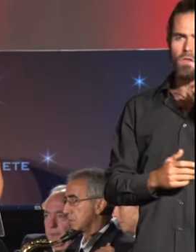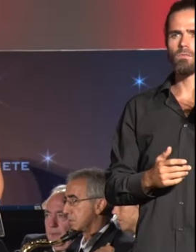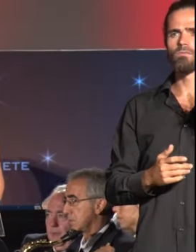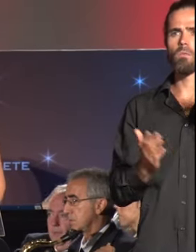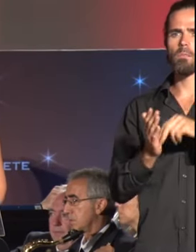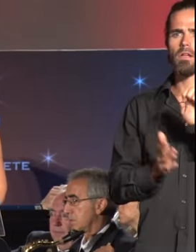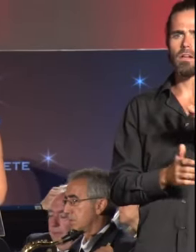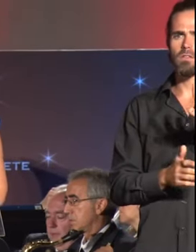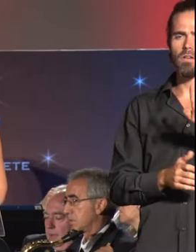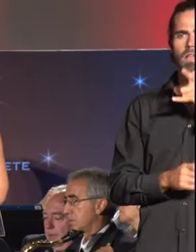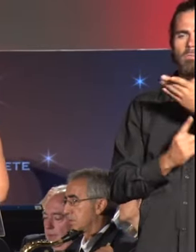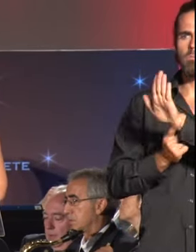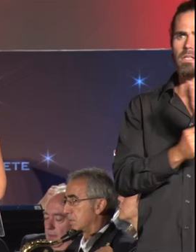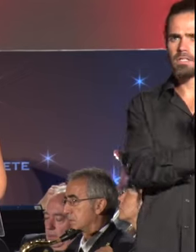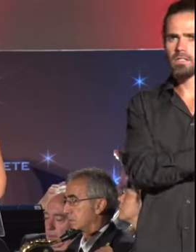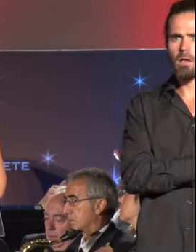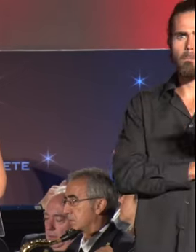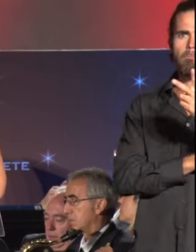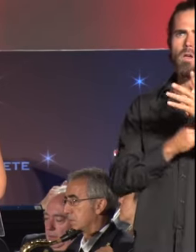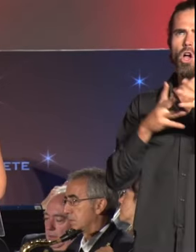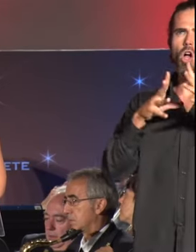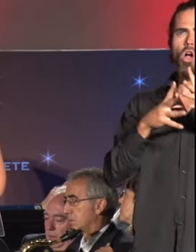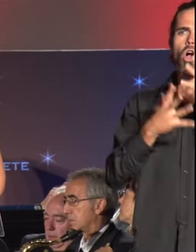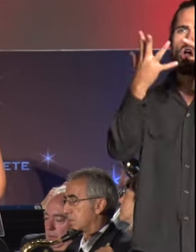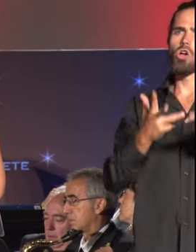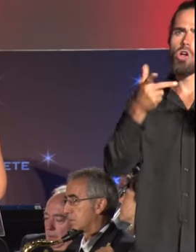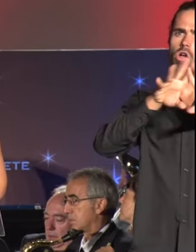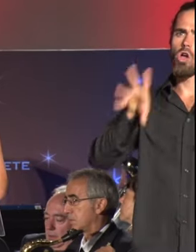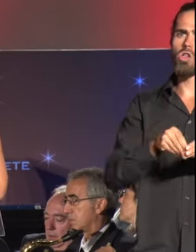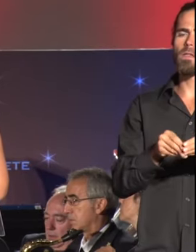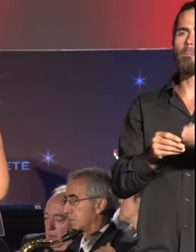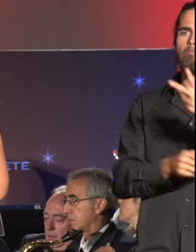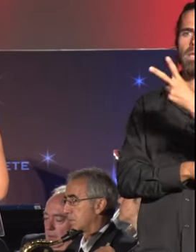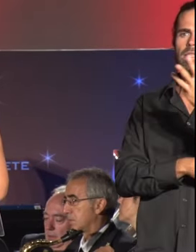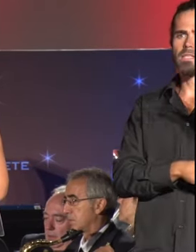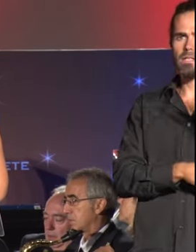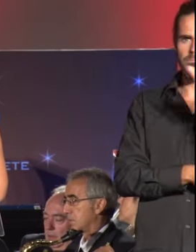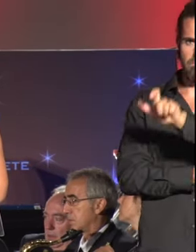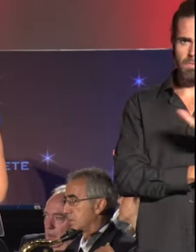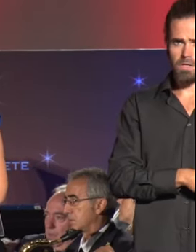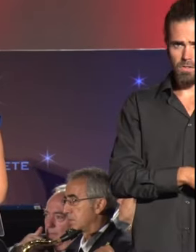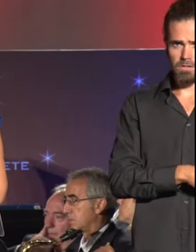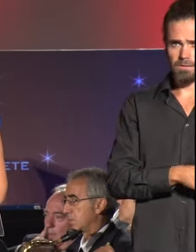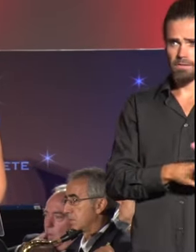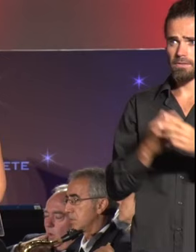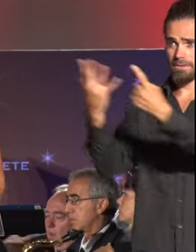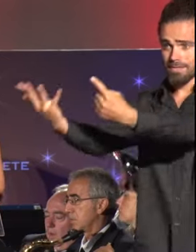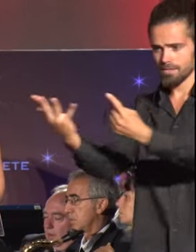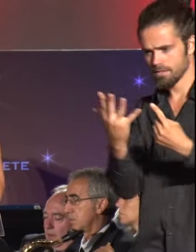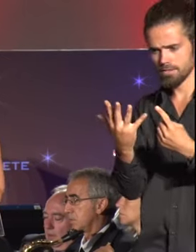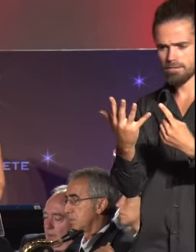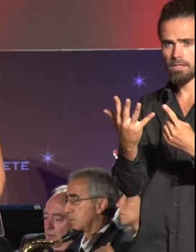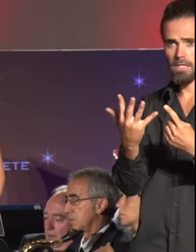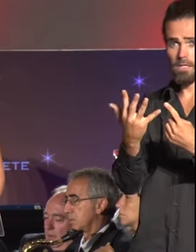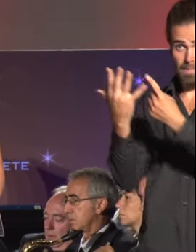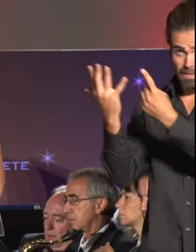personas a título individual, 23 personas en total, 6 han sido las elegidas, 4 venían formando 2 parejas, otras 2 lo han